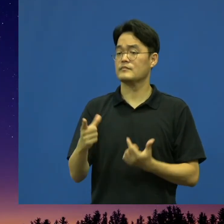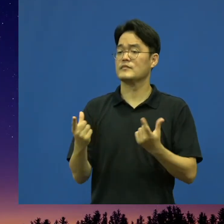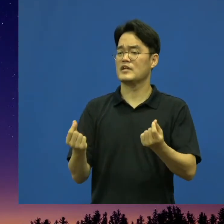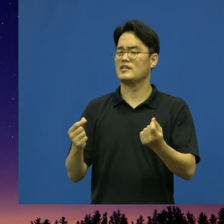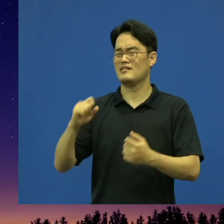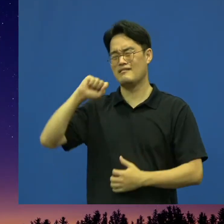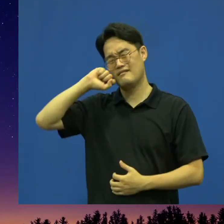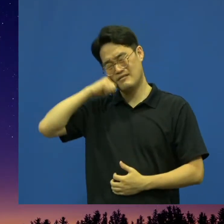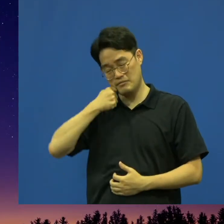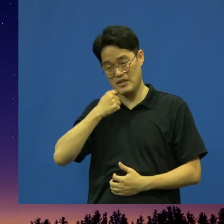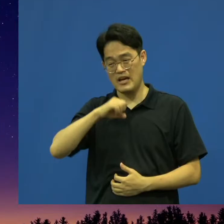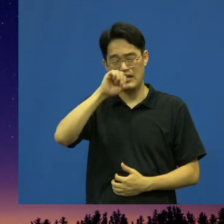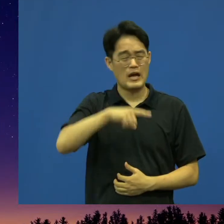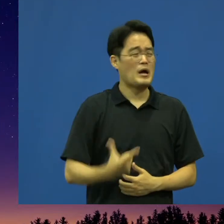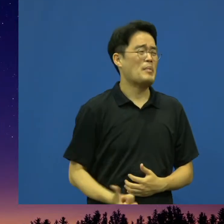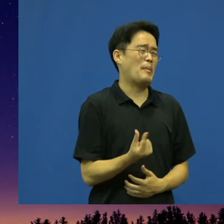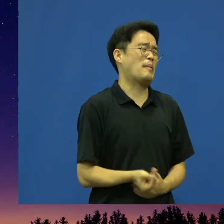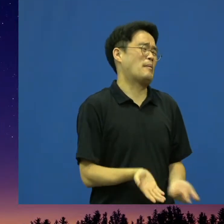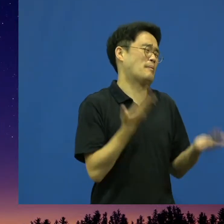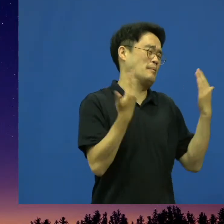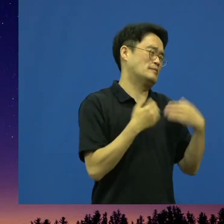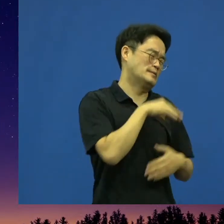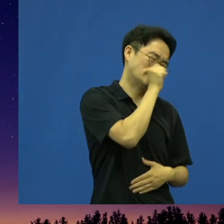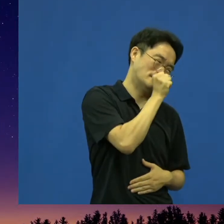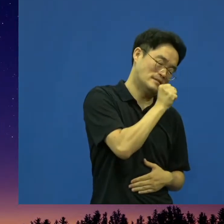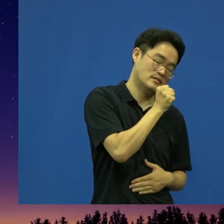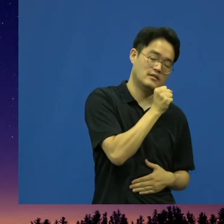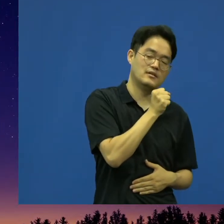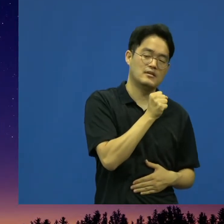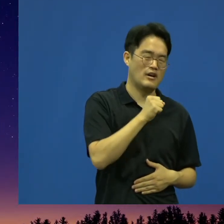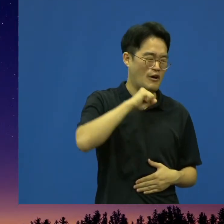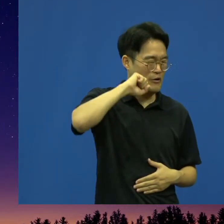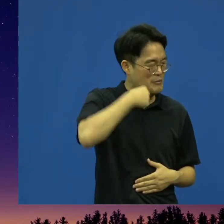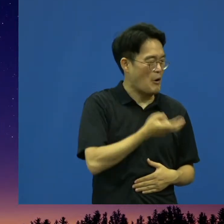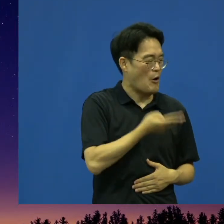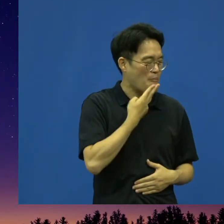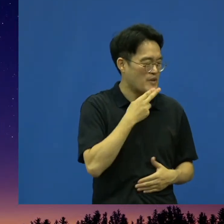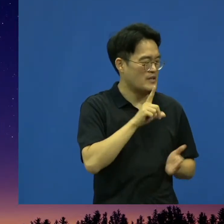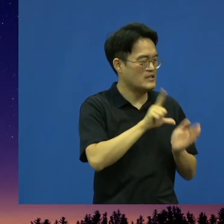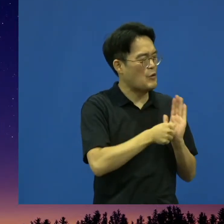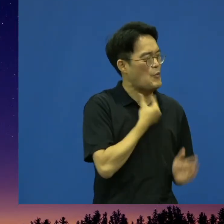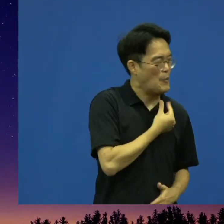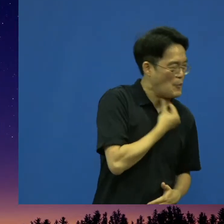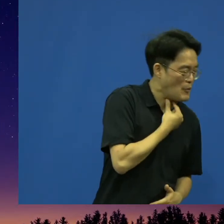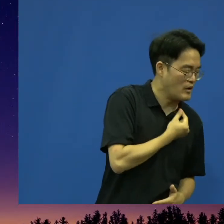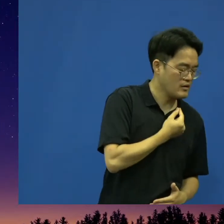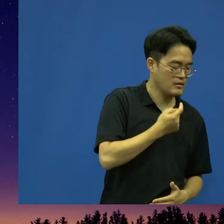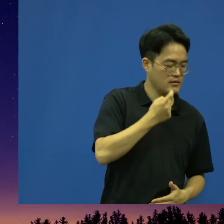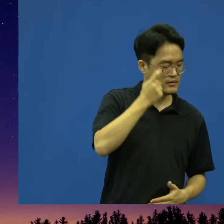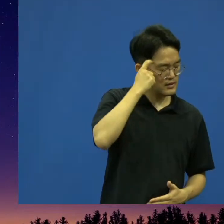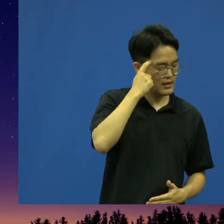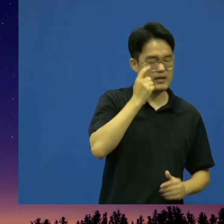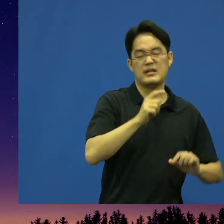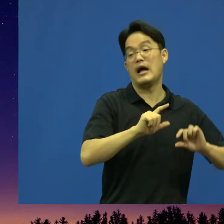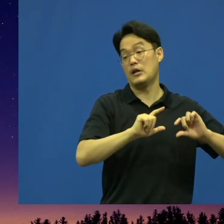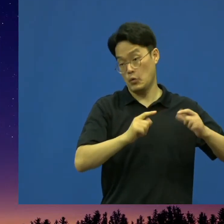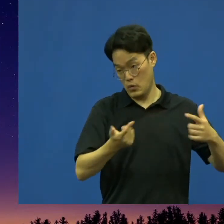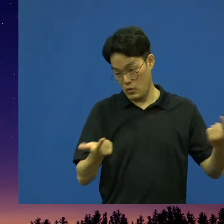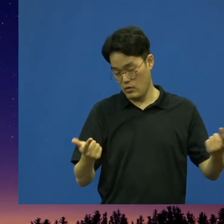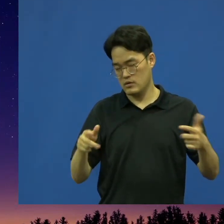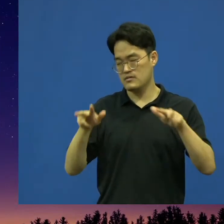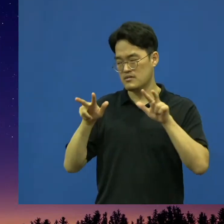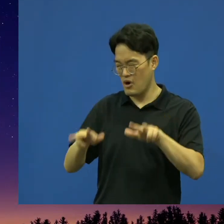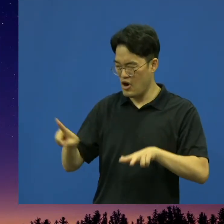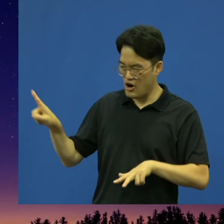빨리 지나가는 어렵지 않은 시대를 살아가는 것에 그치지 않고 정말